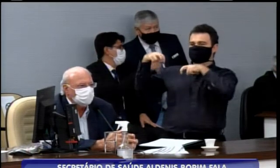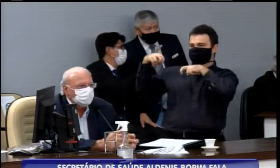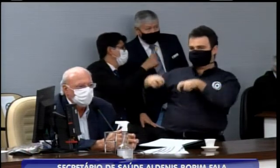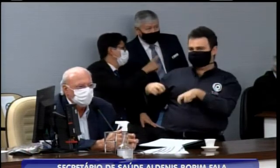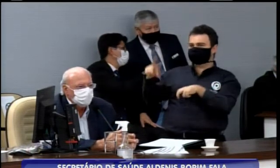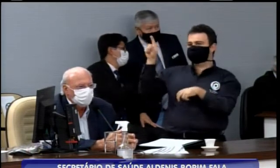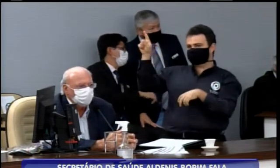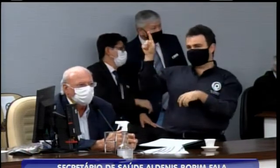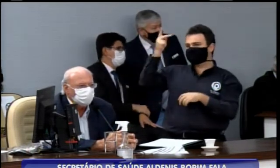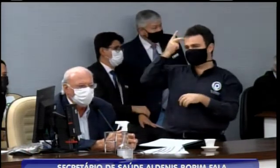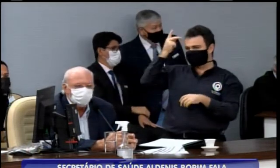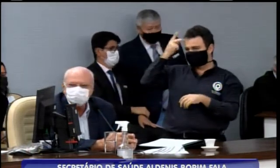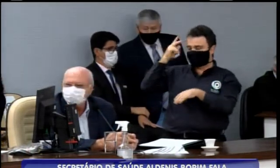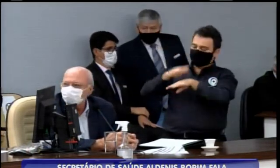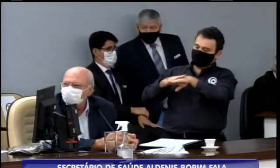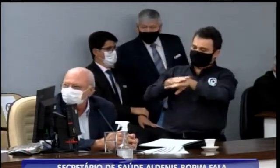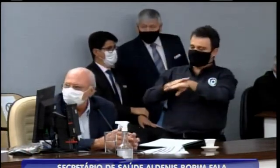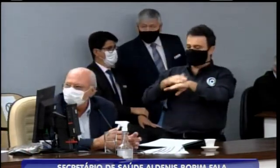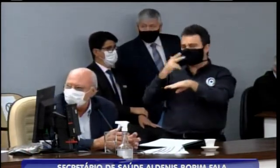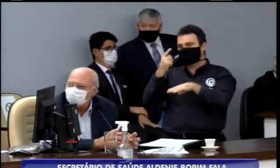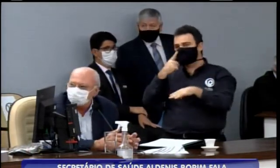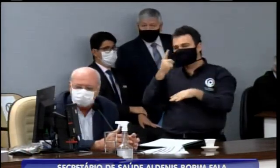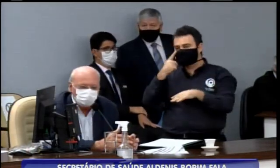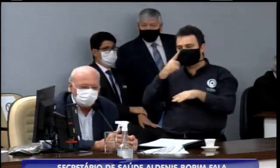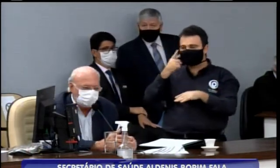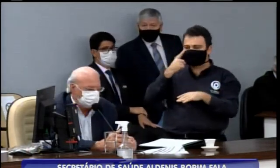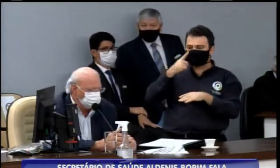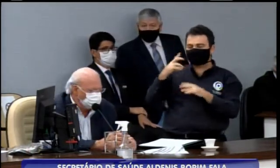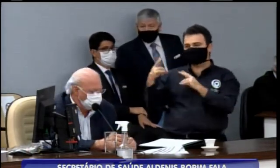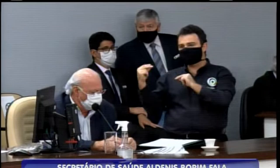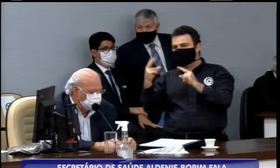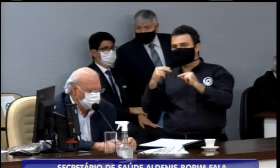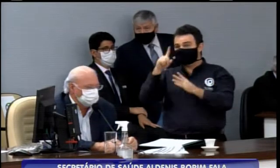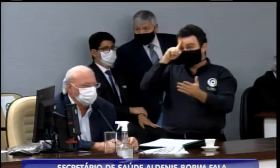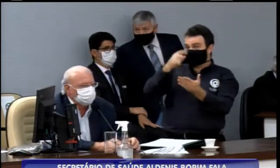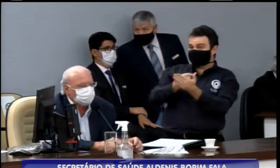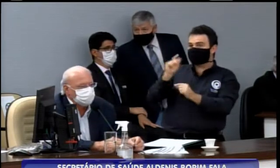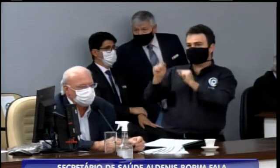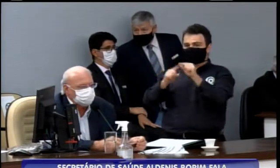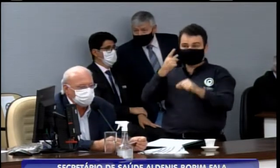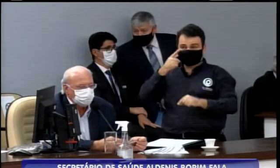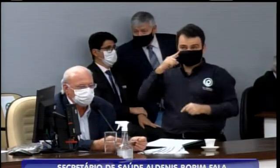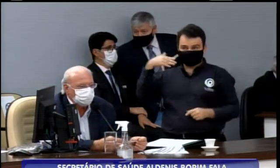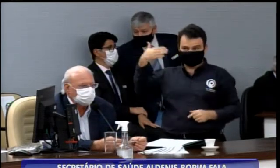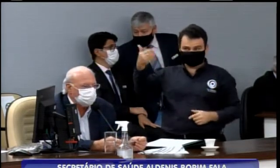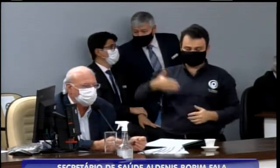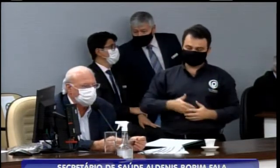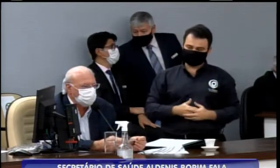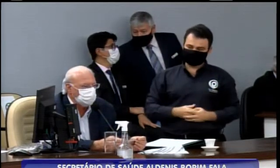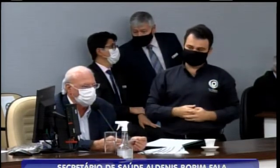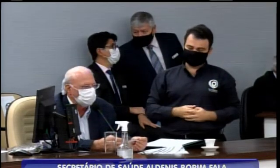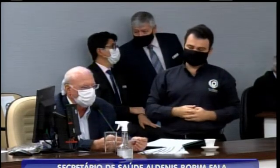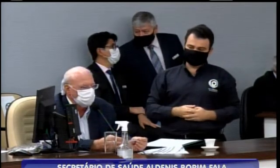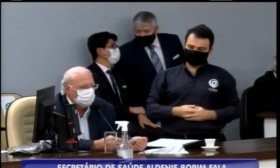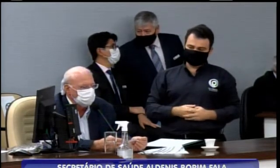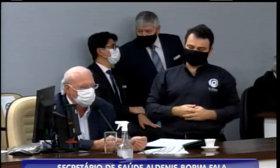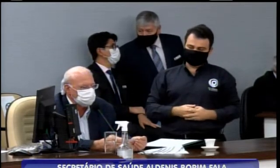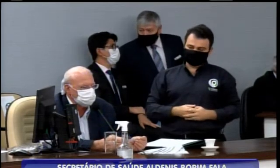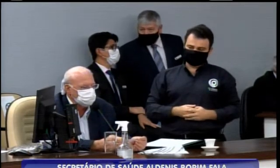que provavelmente feche esse problema. Então, nós acreditamos que até o